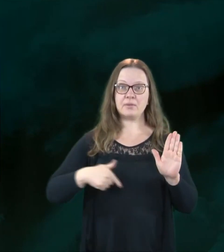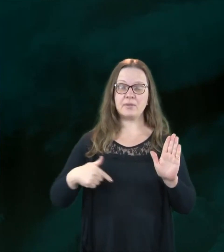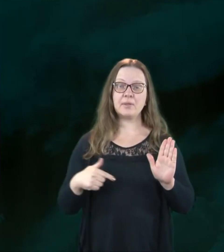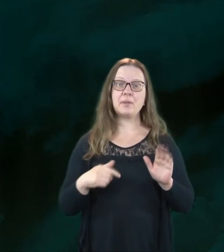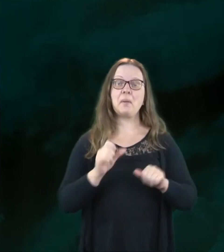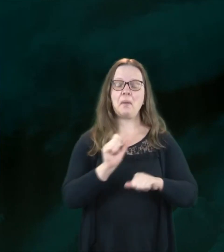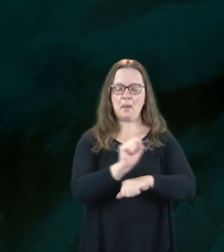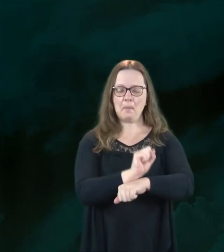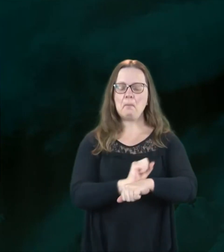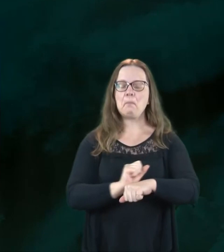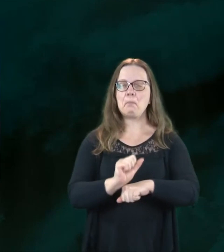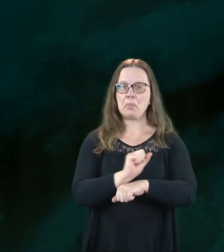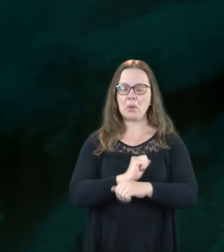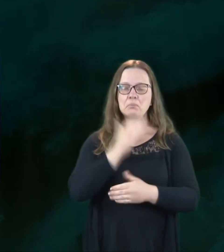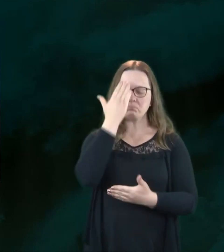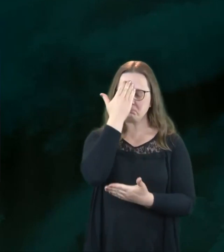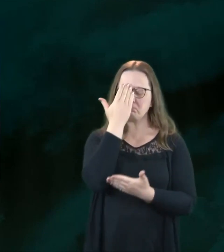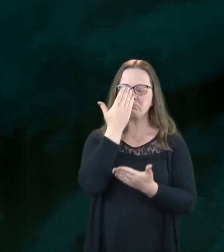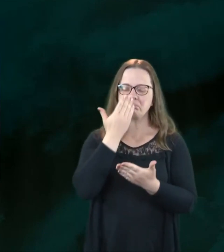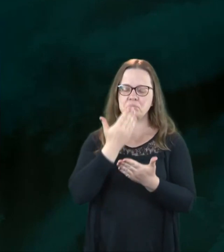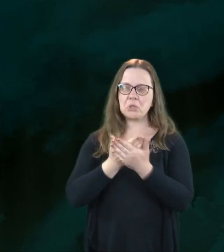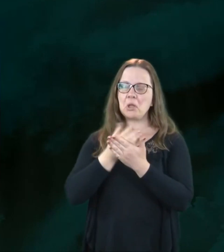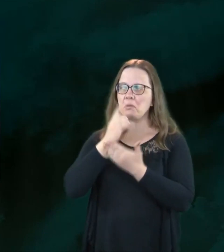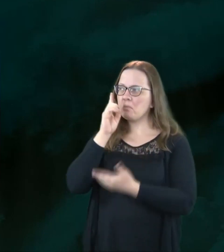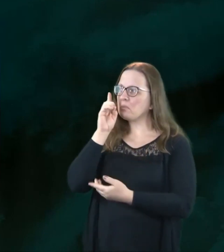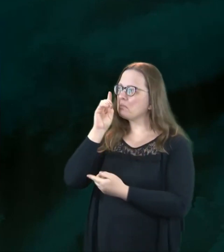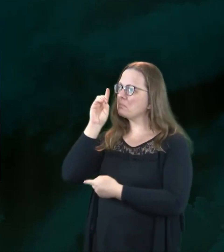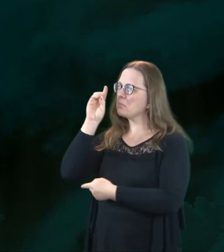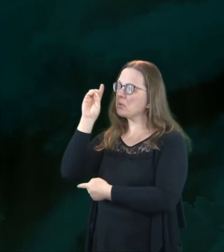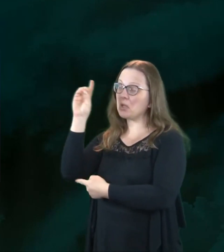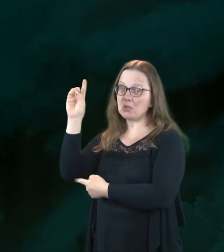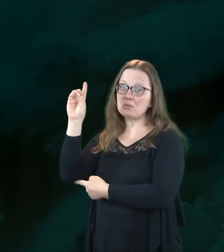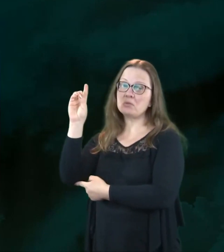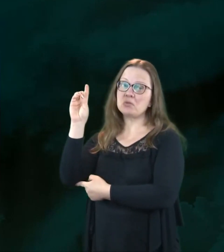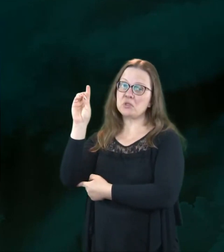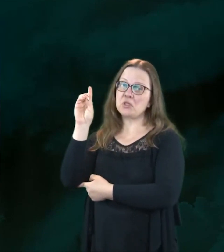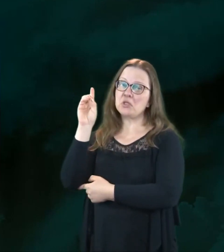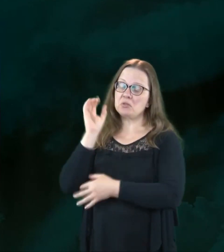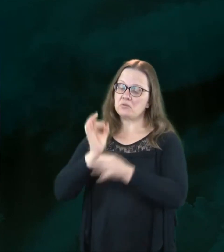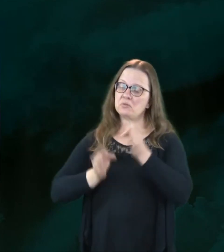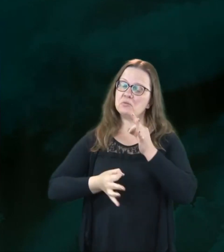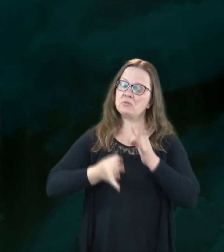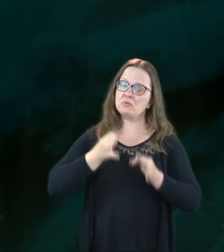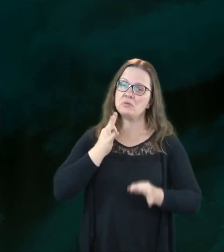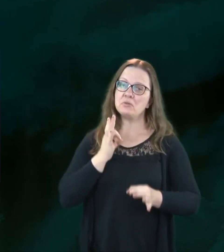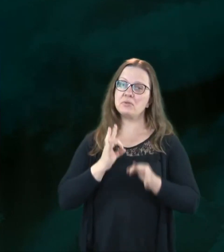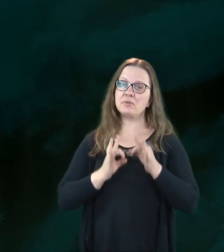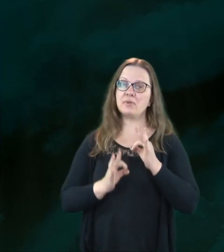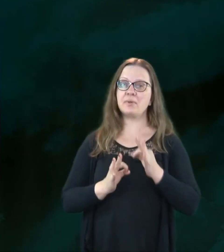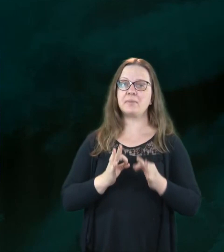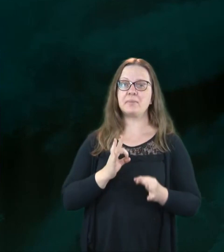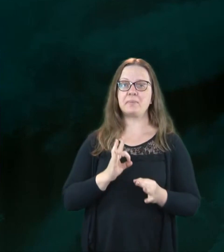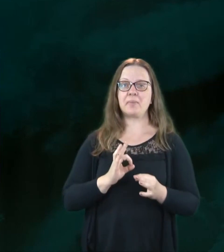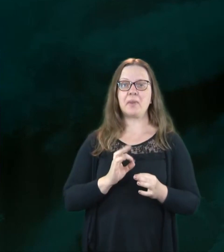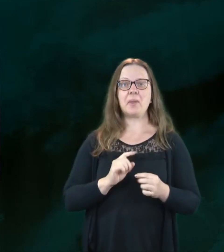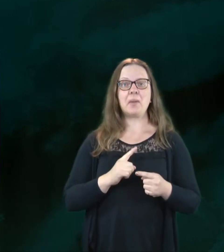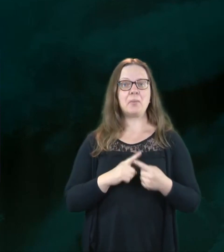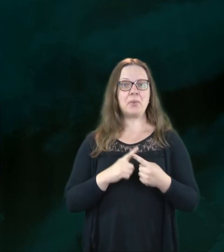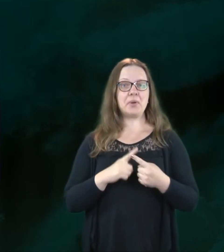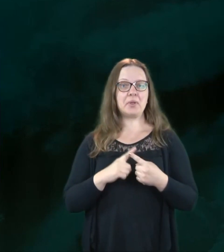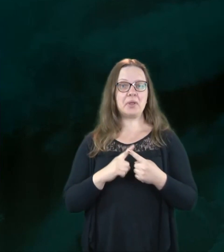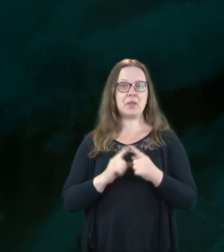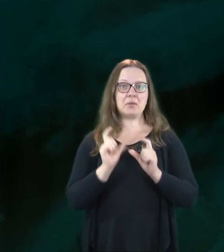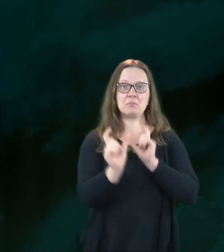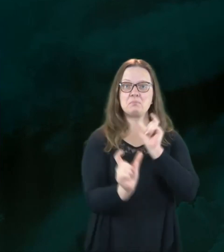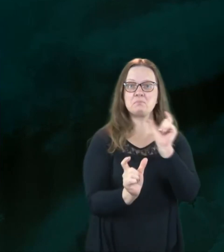que creu em Deus, e isso lhe foi imputado para a justiça. Sabei, pois, que os da fé é que